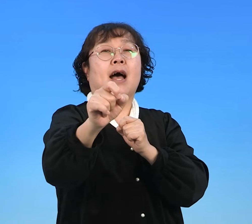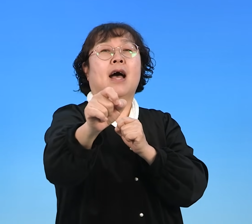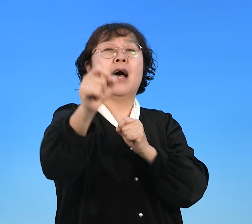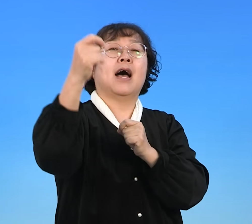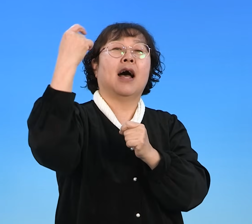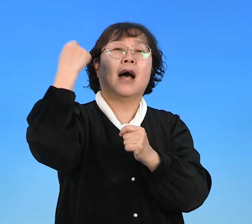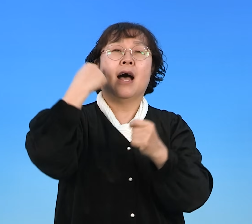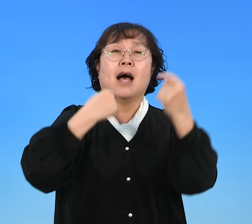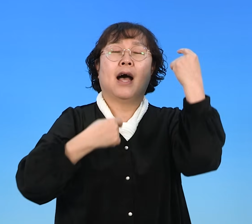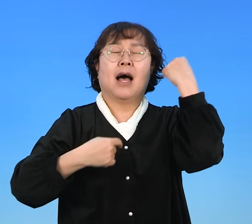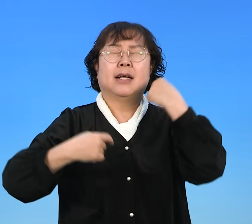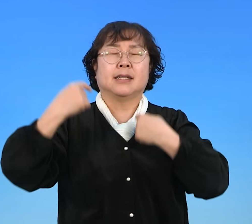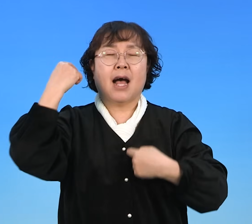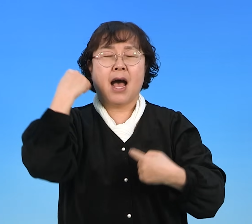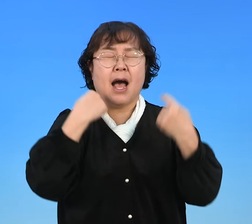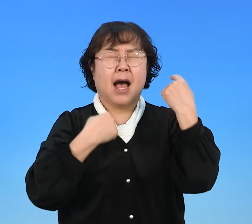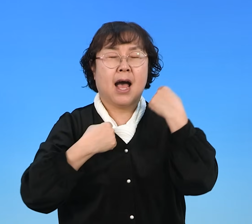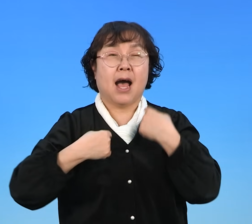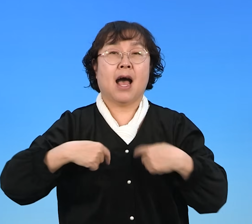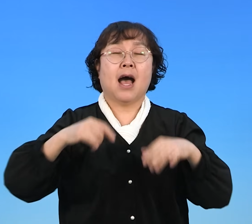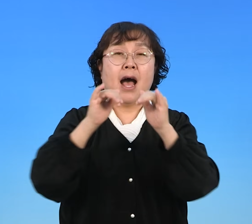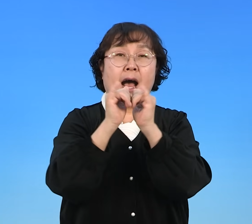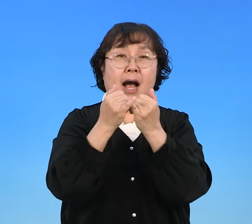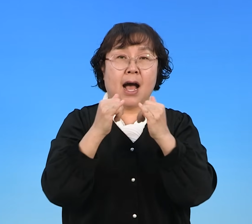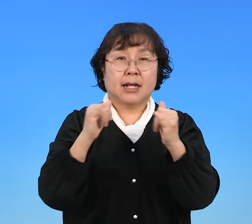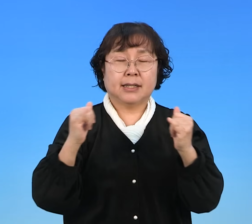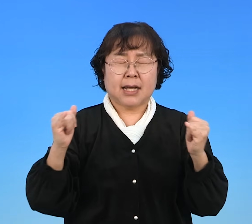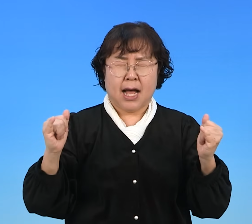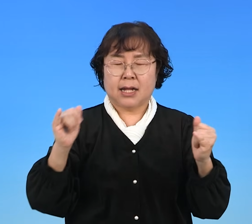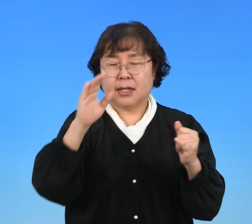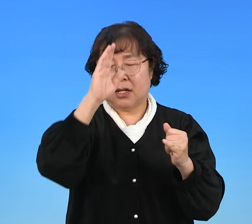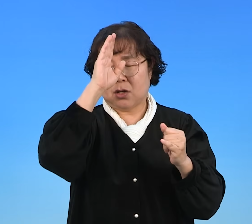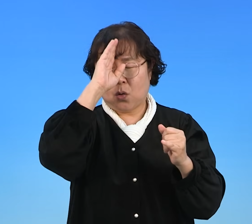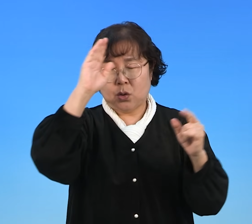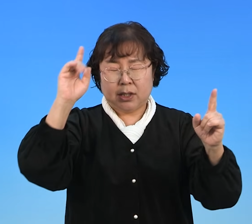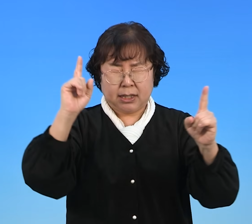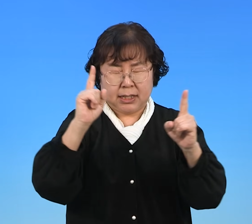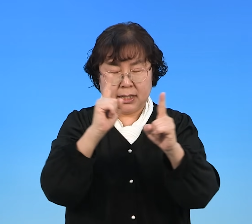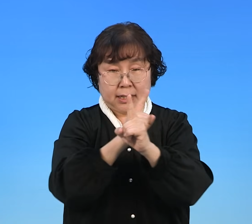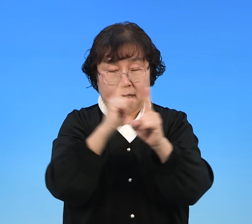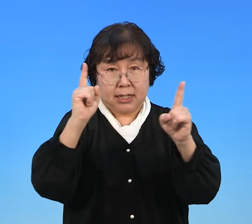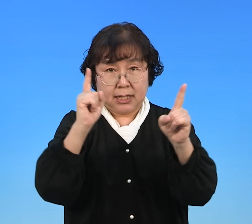하나님의 일하심을 모두가 누리셔야 합니다. 상한 자들 고치시며